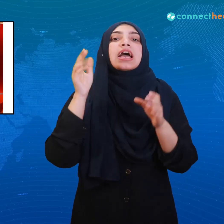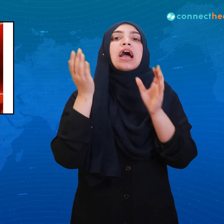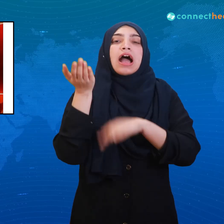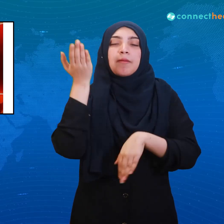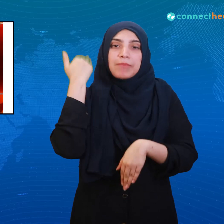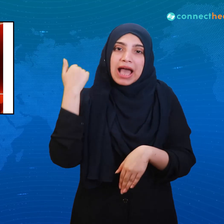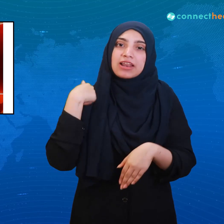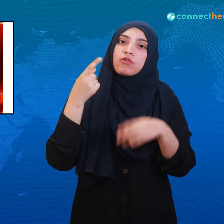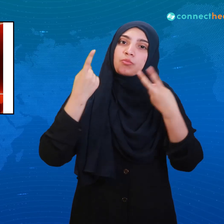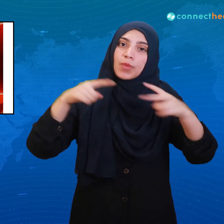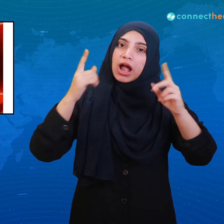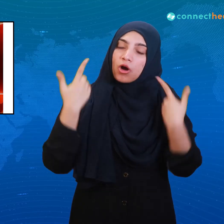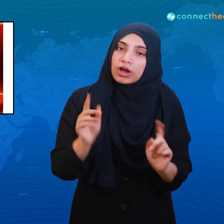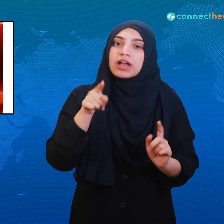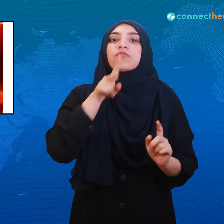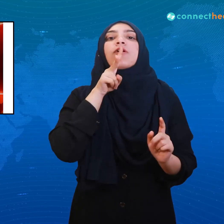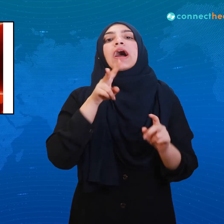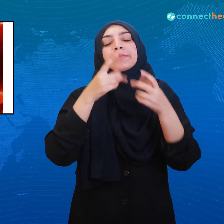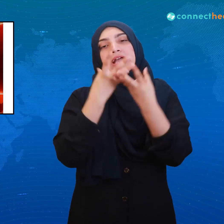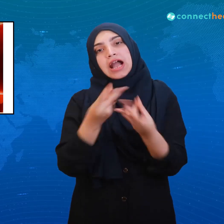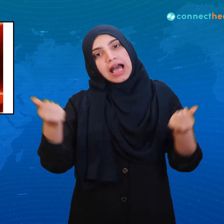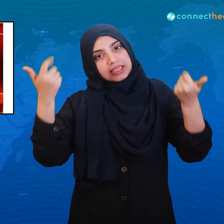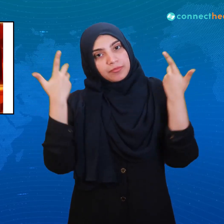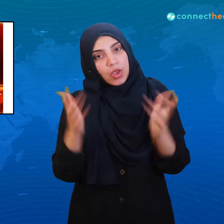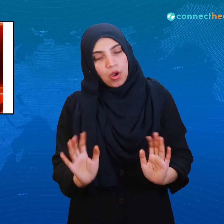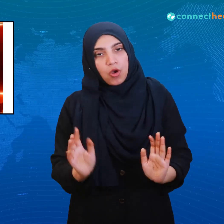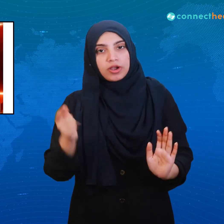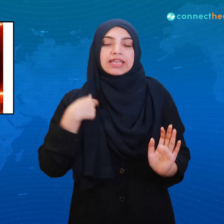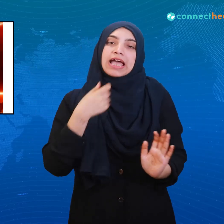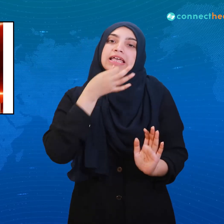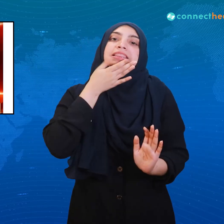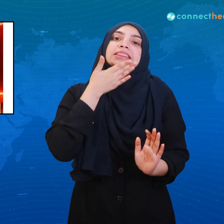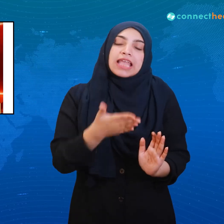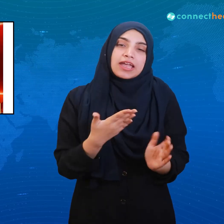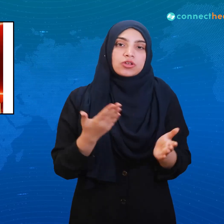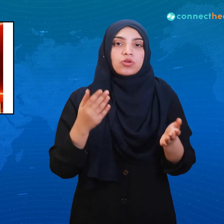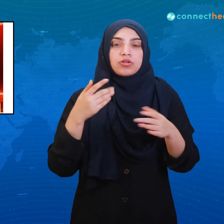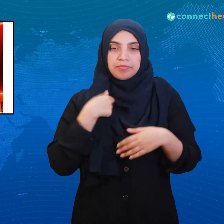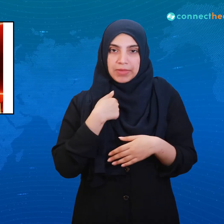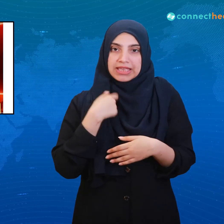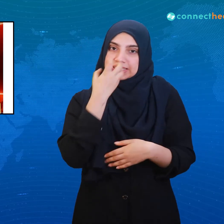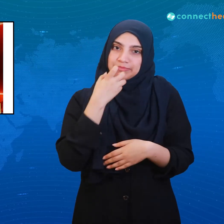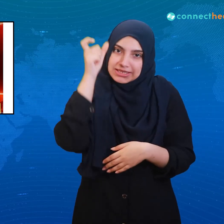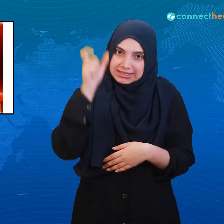काम के इख्तिताम पर बाज़रिया हाज़िर बर्खास्त करता हूँ। हज़रत कैसर, स्पीकर कौमी असम्बली।